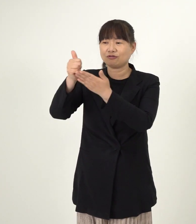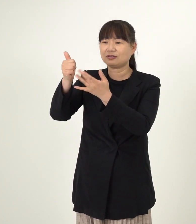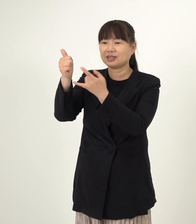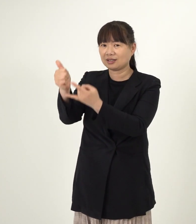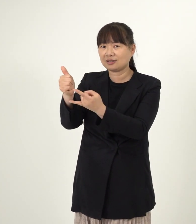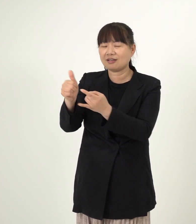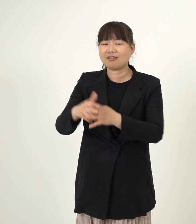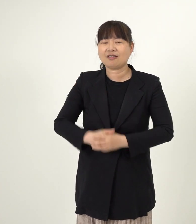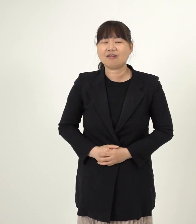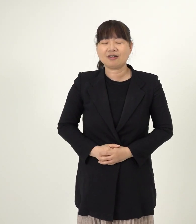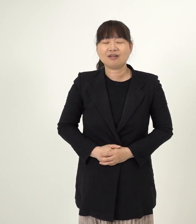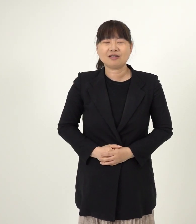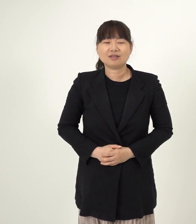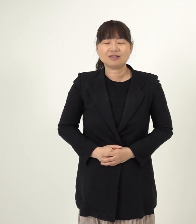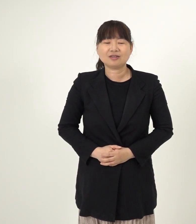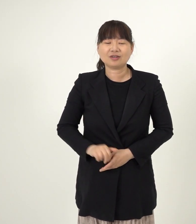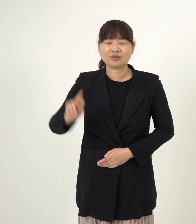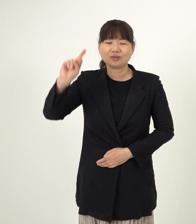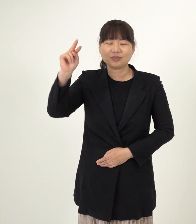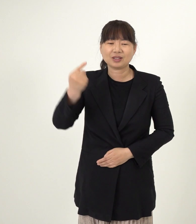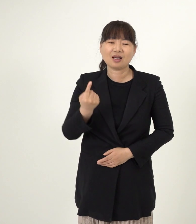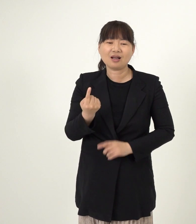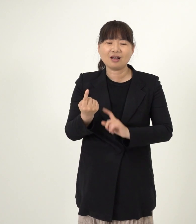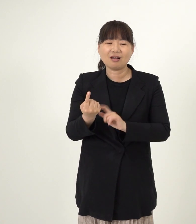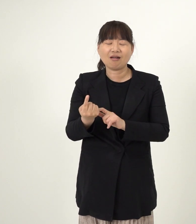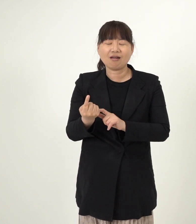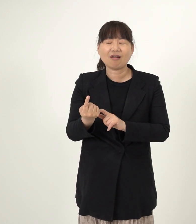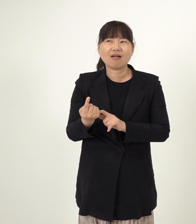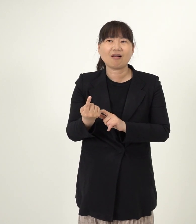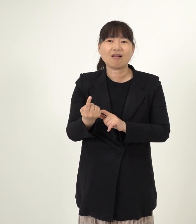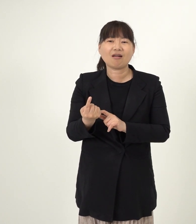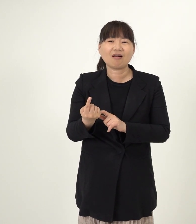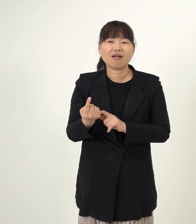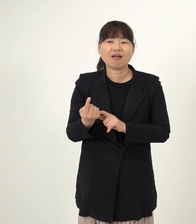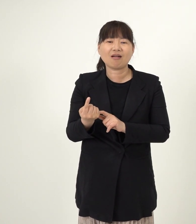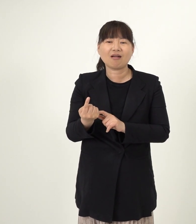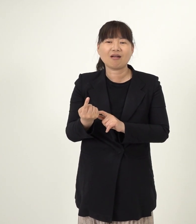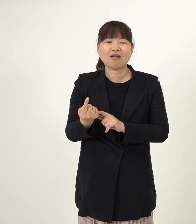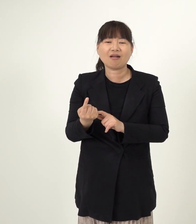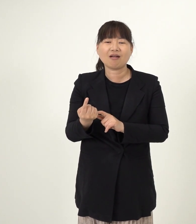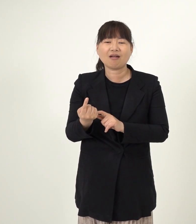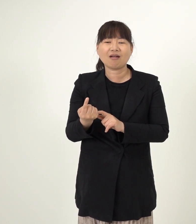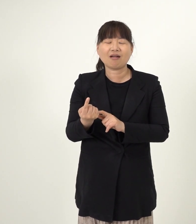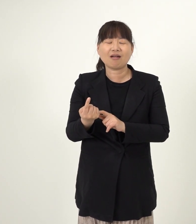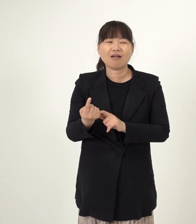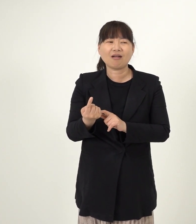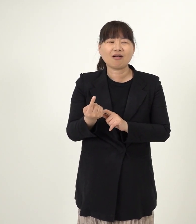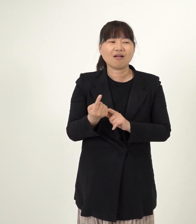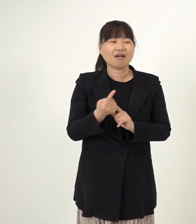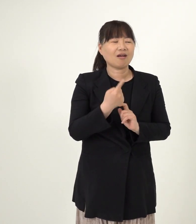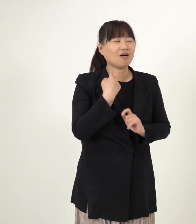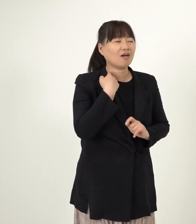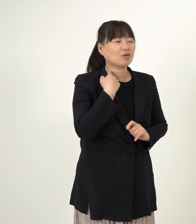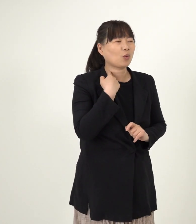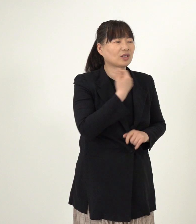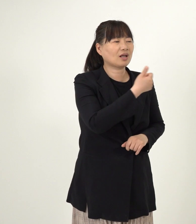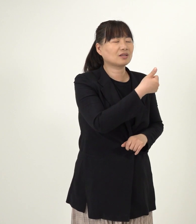주께서 돌이켜 베드로를 어떻게 하시고 보시니 이렇게 된